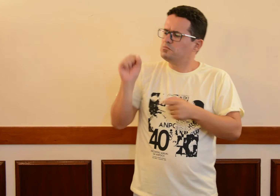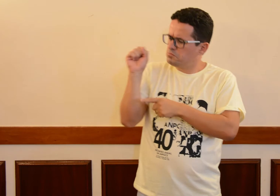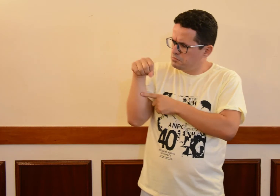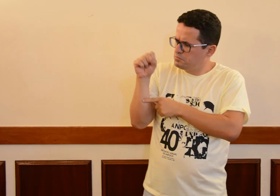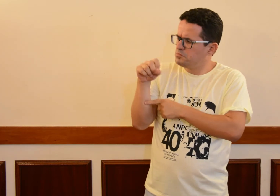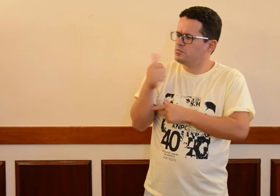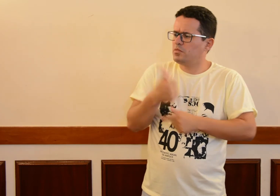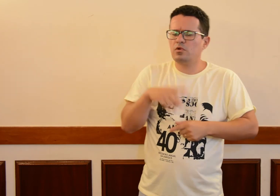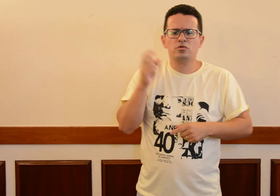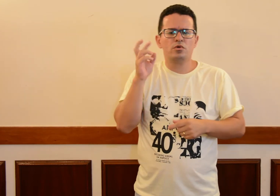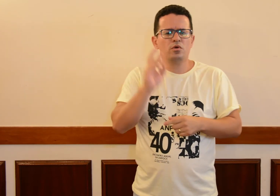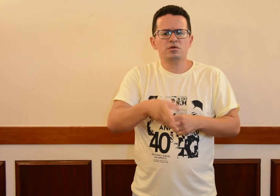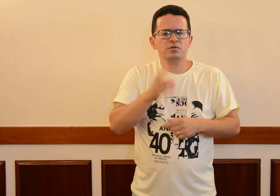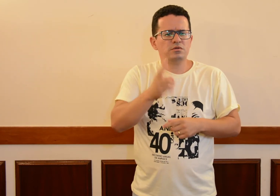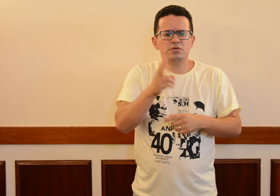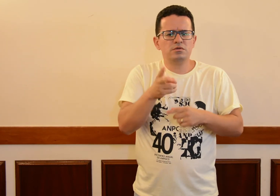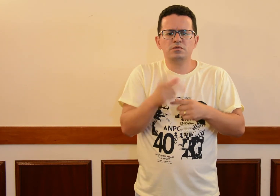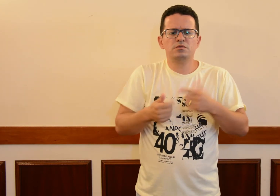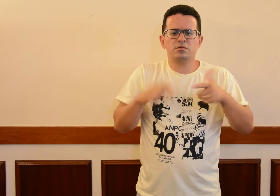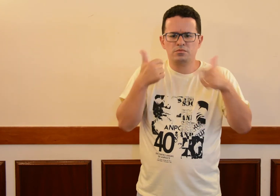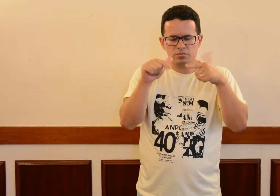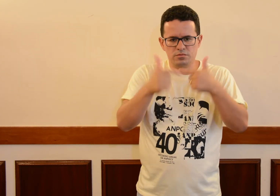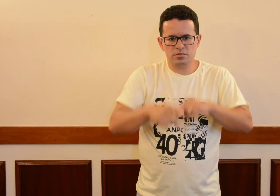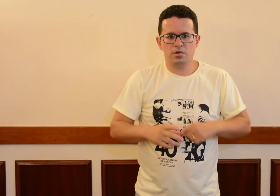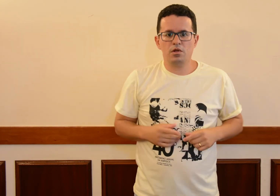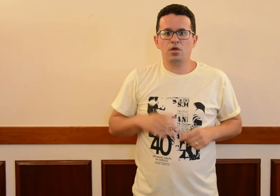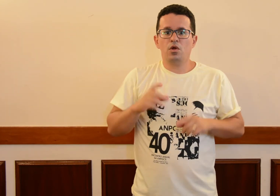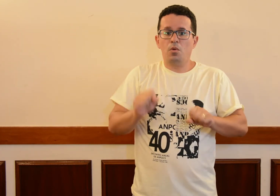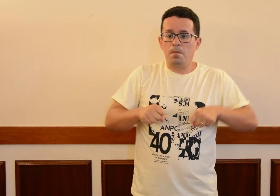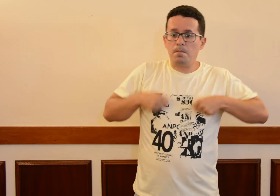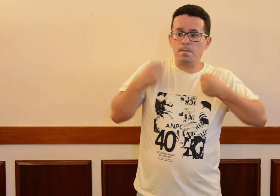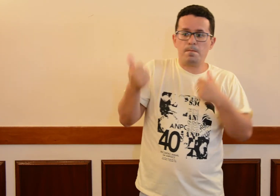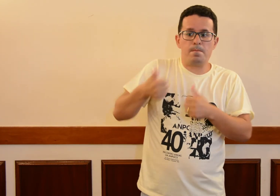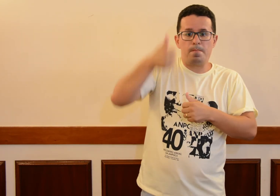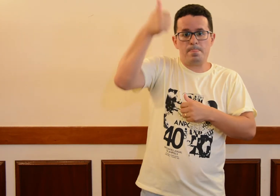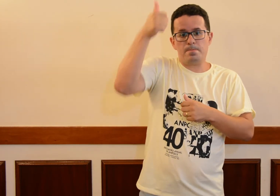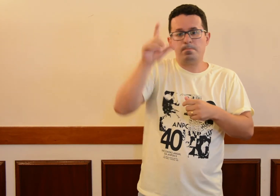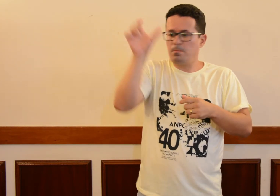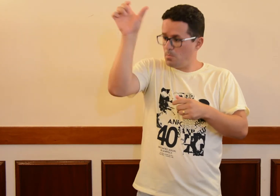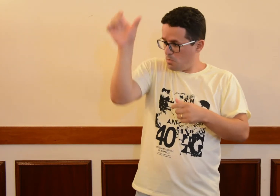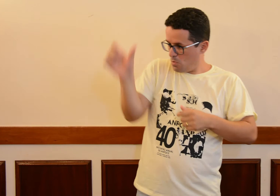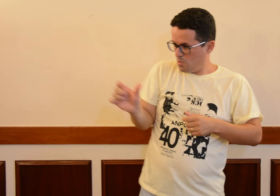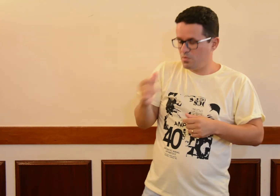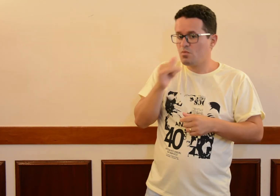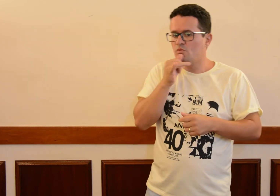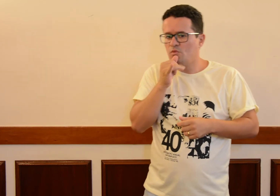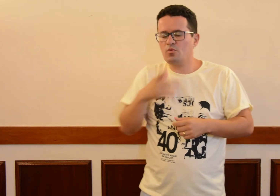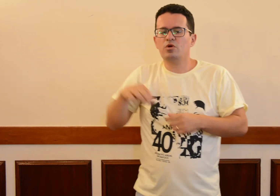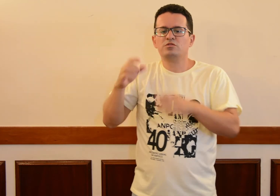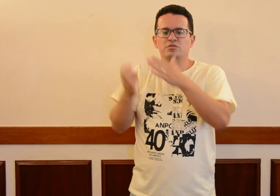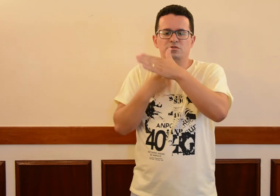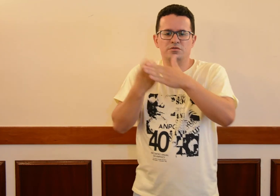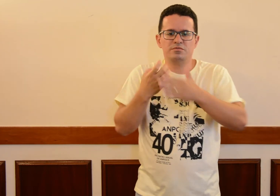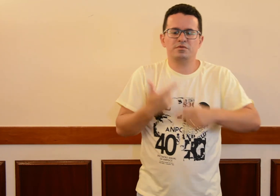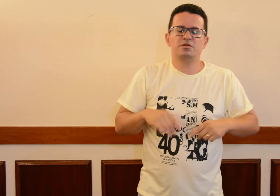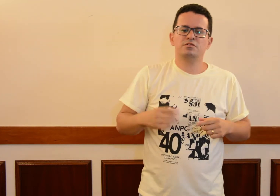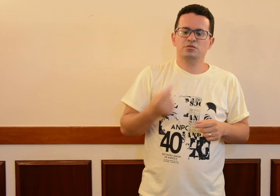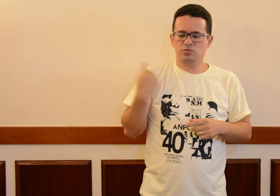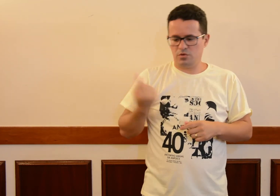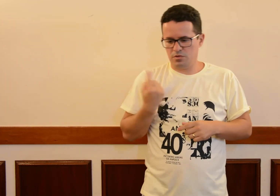trabalho manual e repetitivo, tensionaram o modelo de gestão empresarial pautado pelo valor da independência e da produtividade, assim